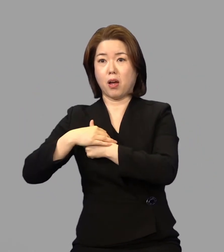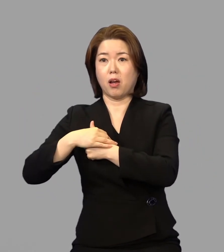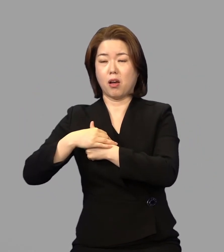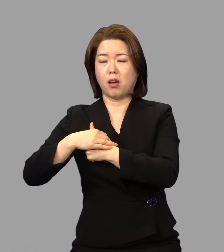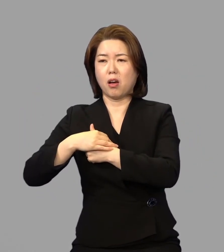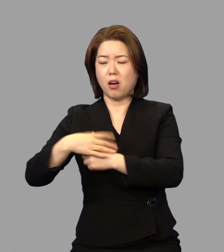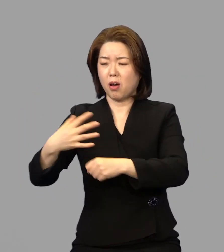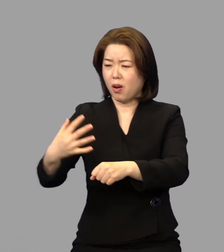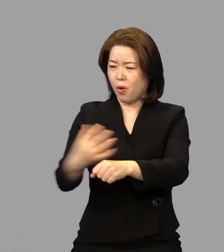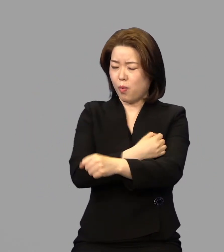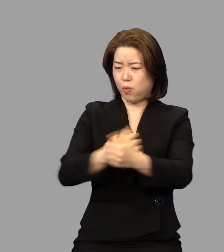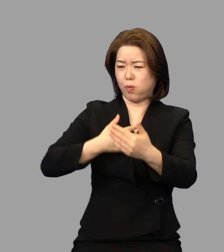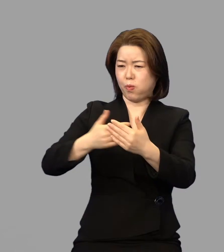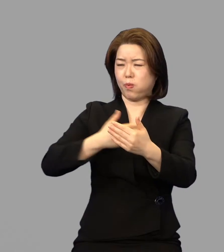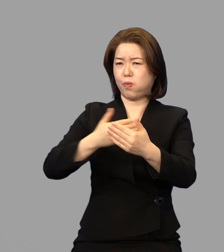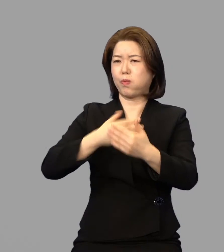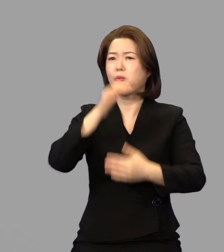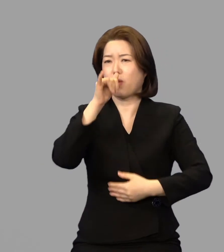엄청난 두려움이 왔어요.